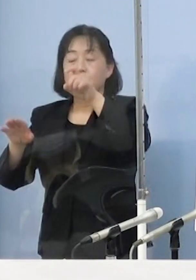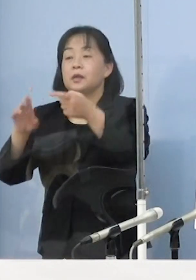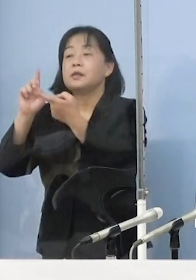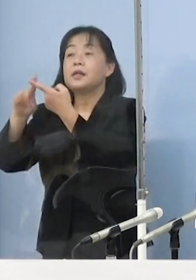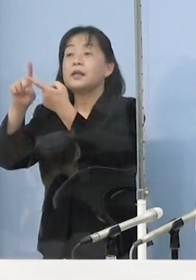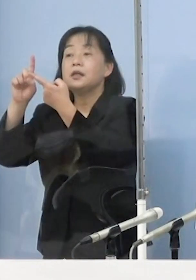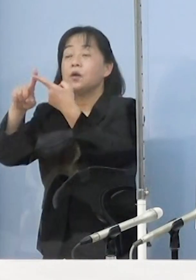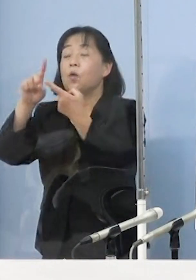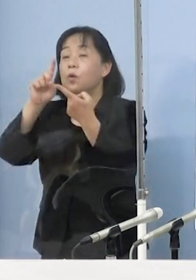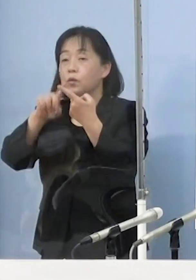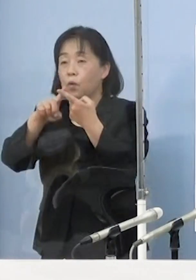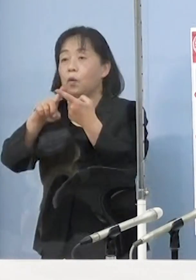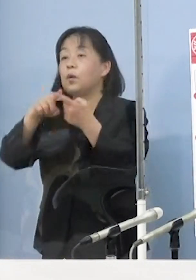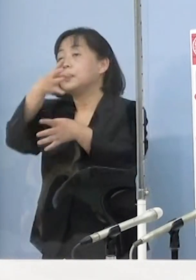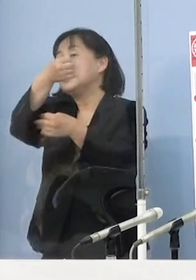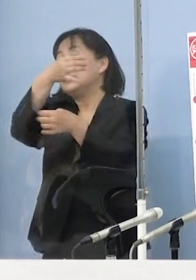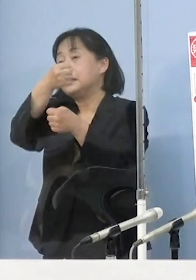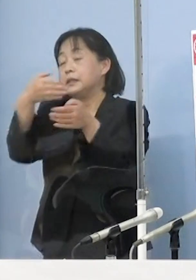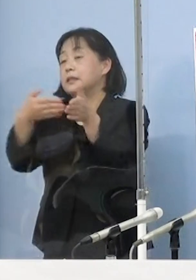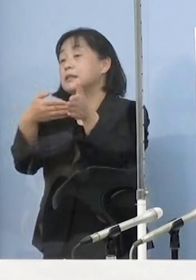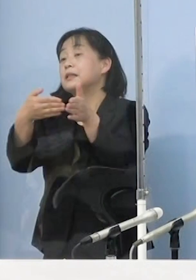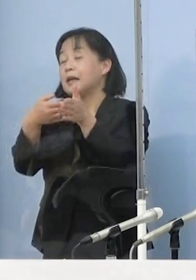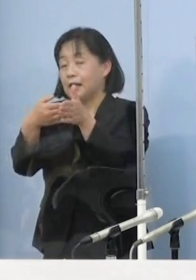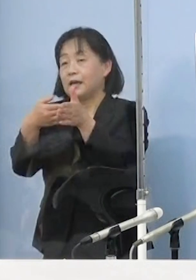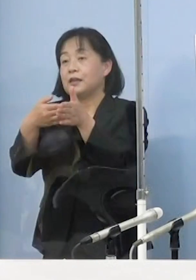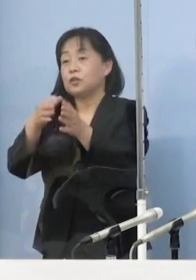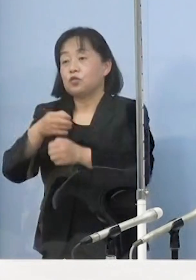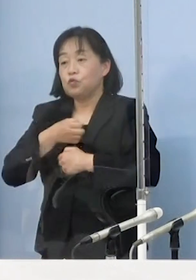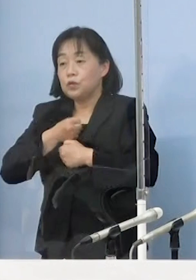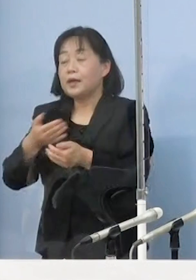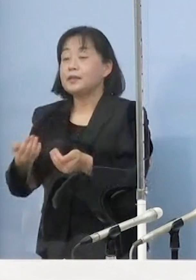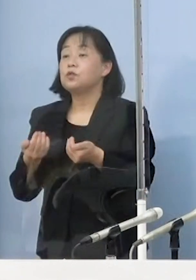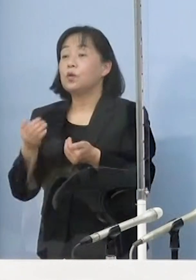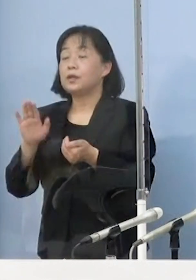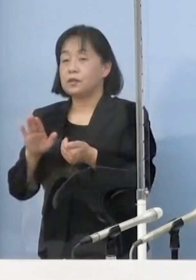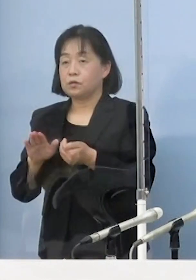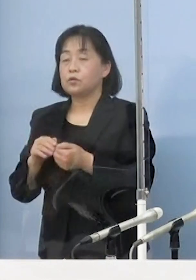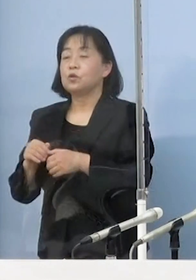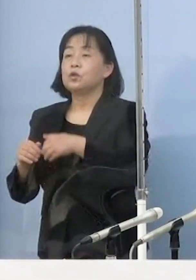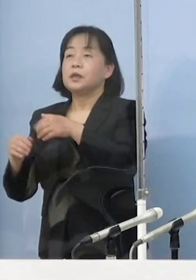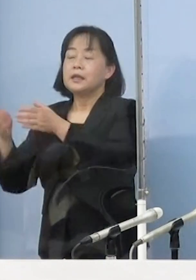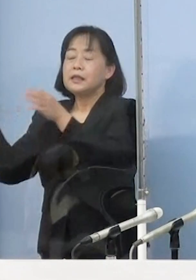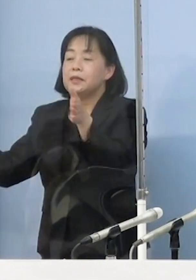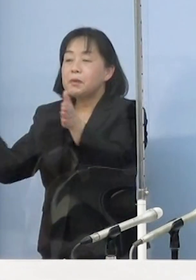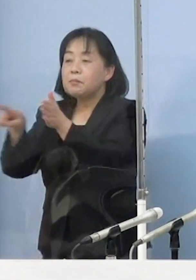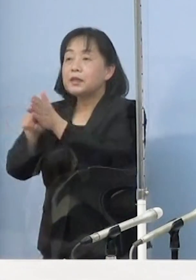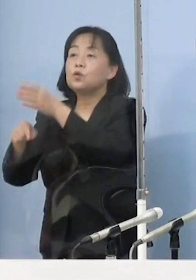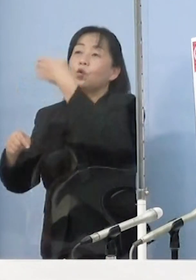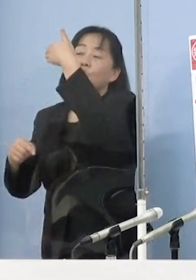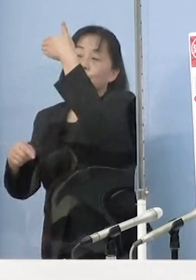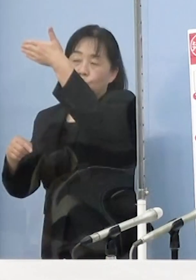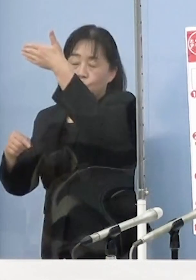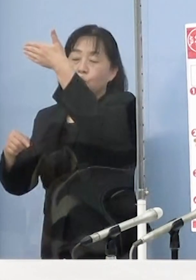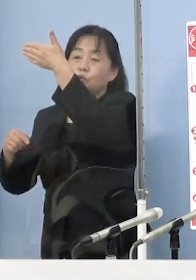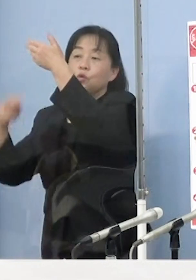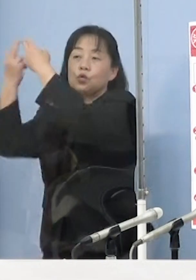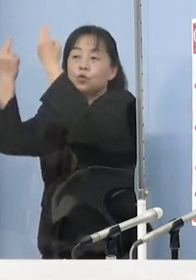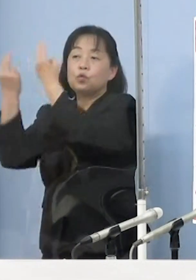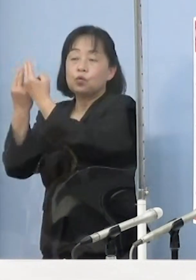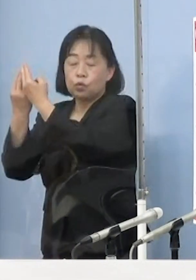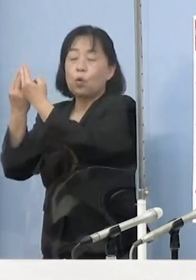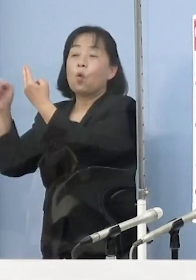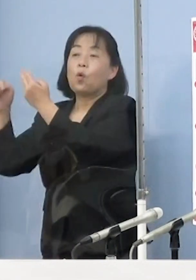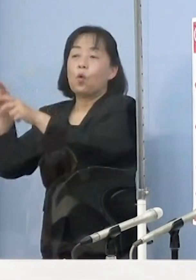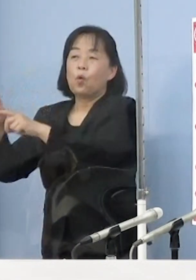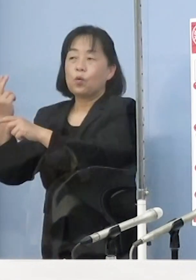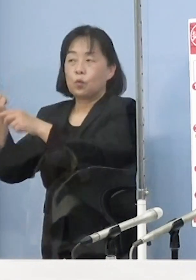間に注意が必要となります。まずこれまでの9都道府県については今月末、5月